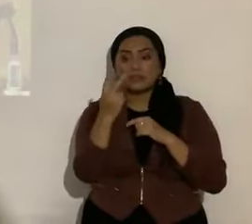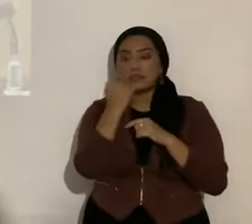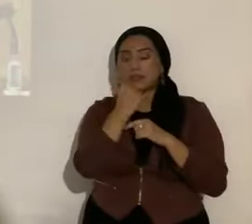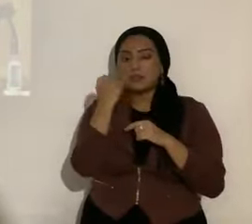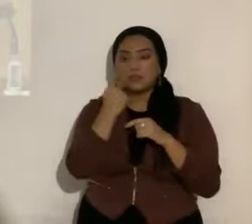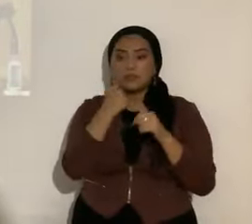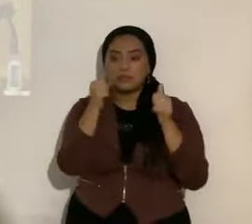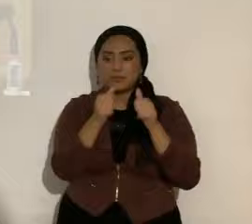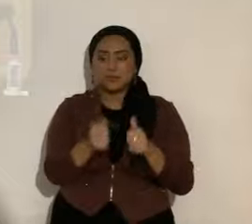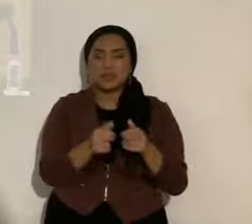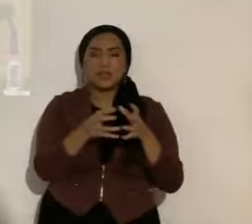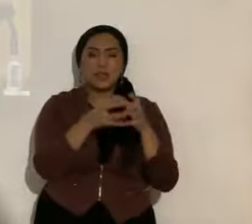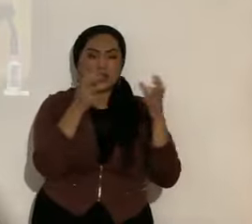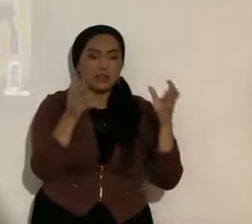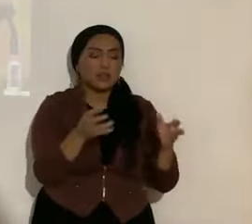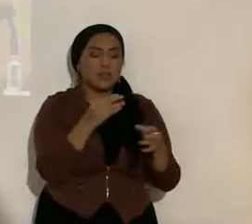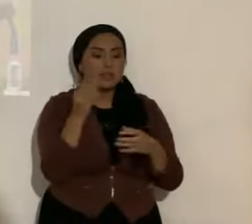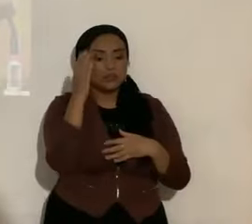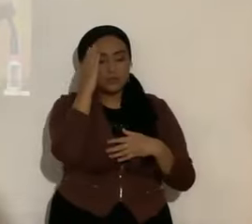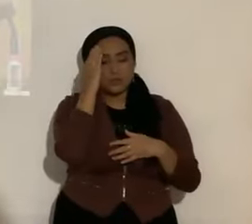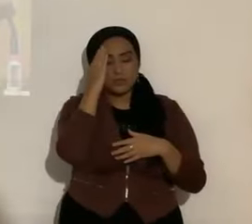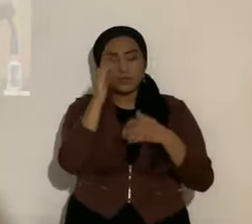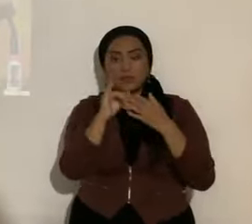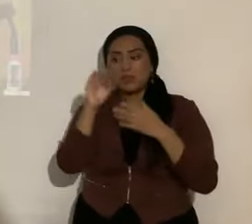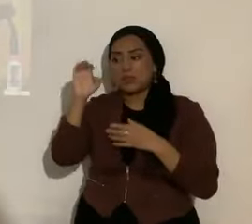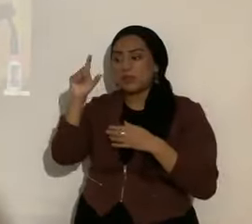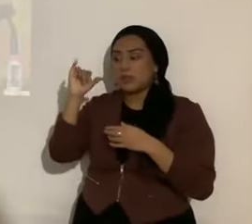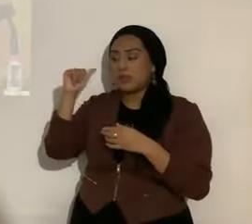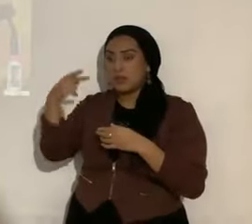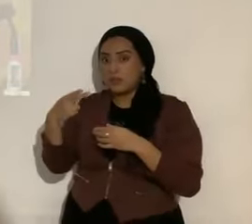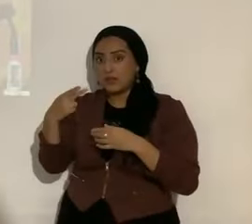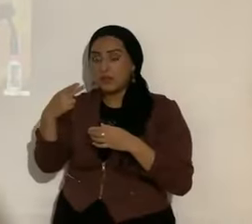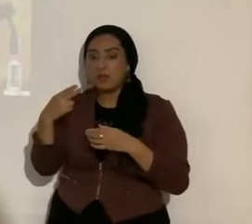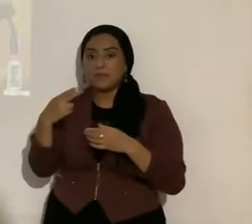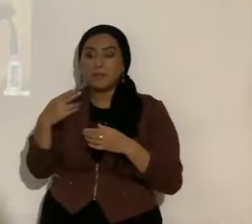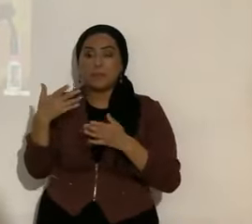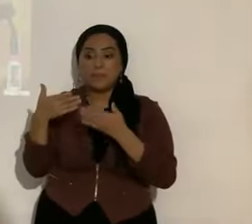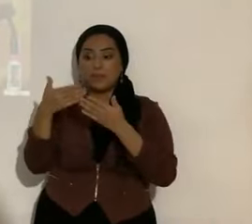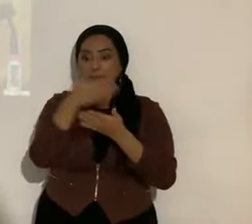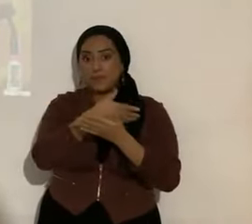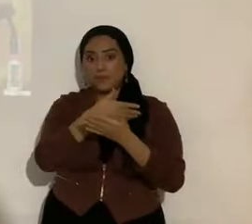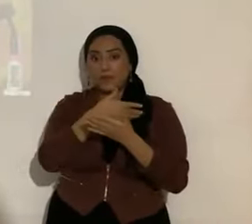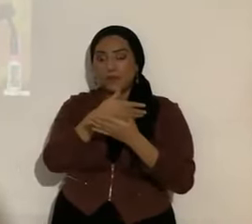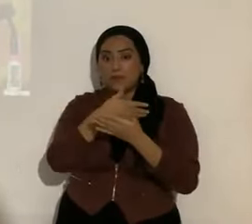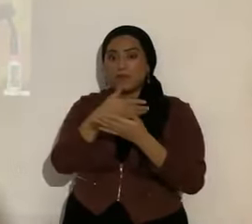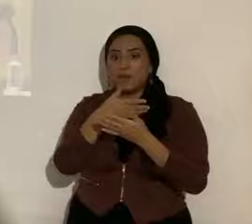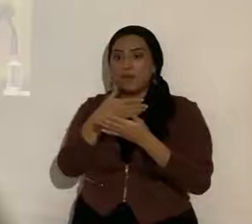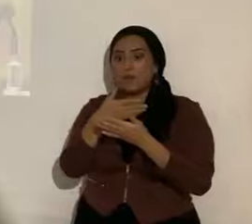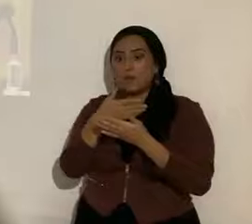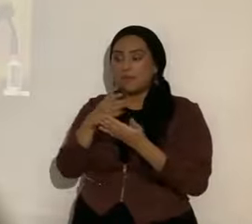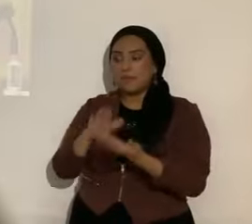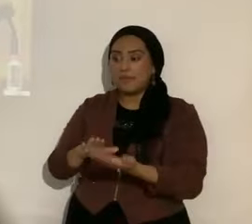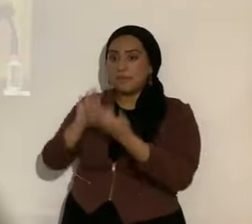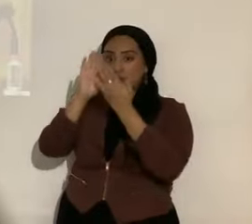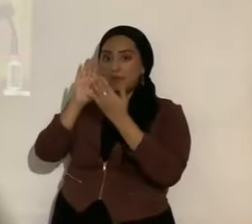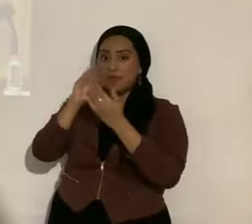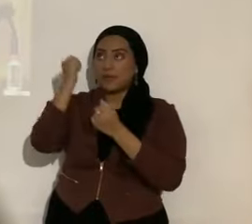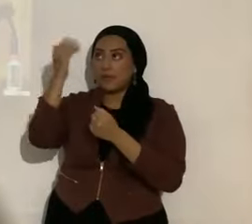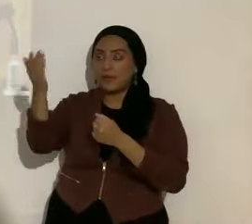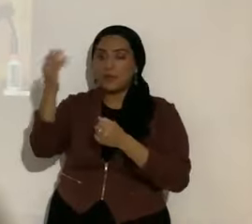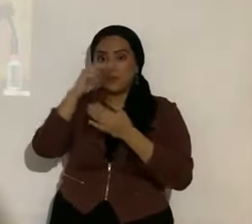Israel y saber que Elías, segundos antes, estaba en la antesala, no de la